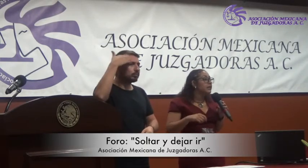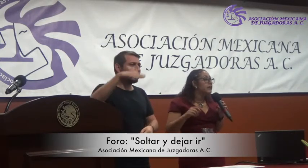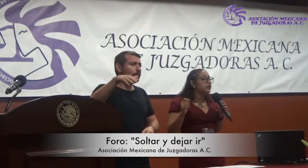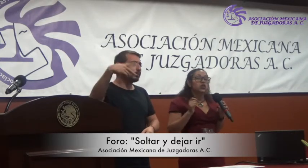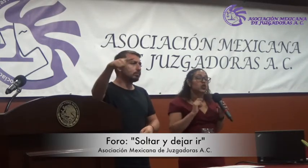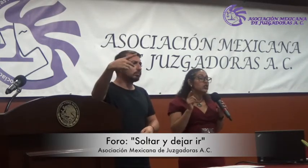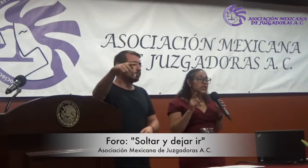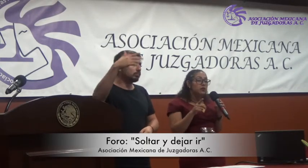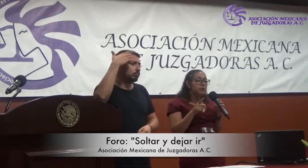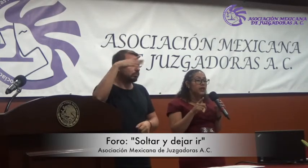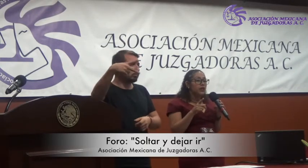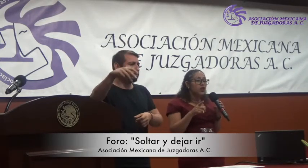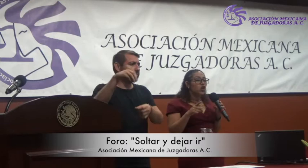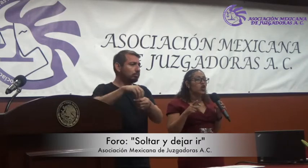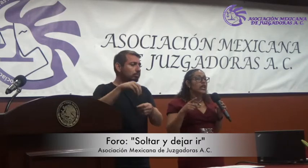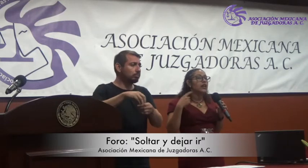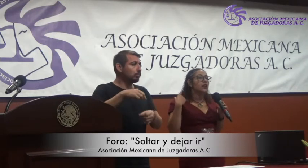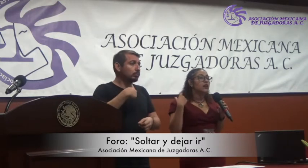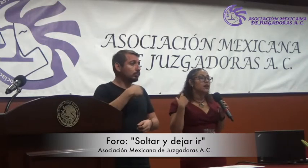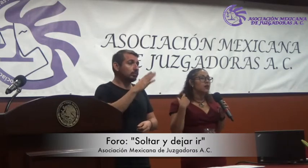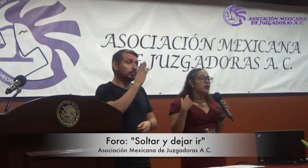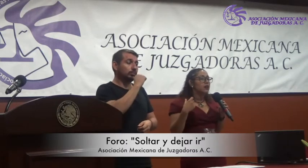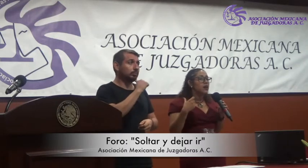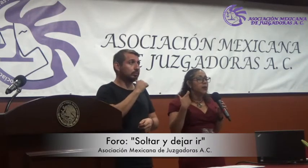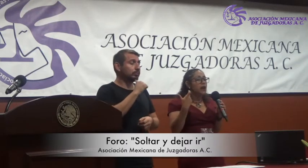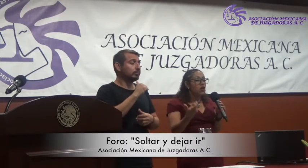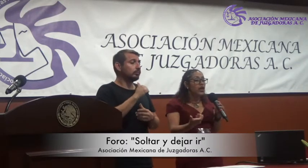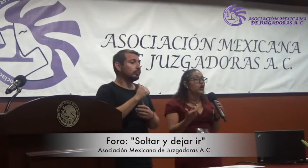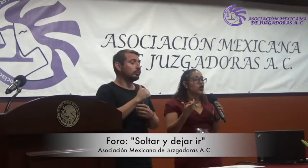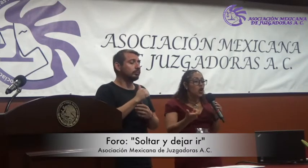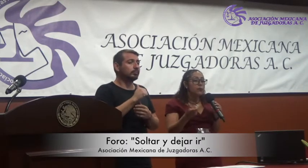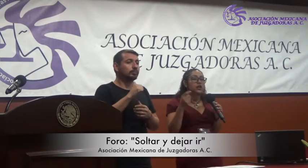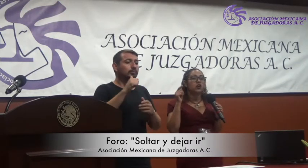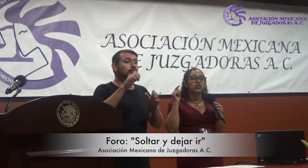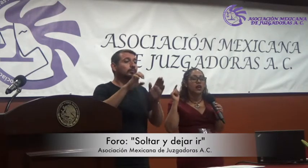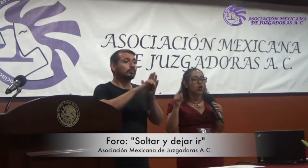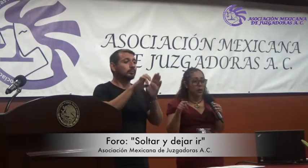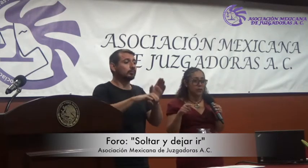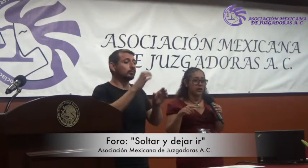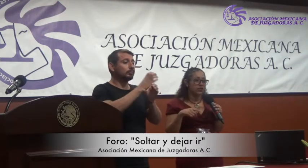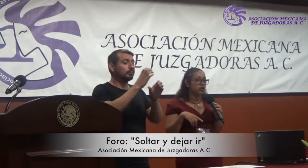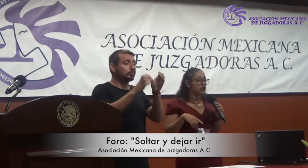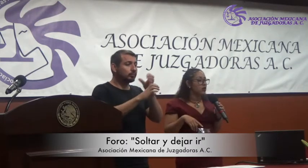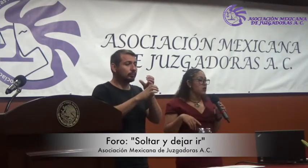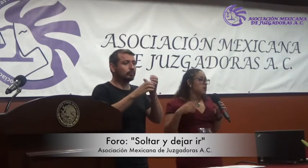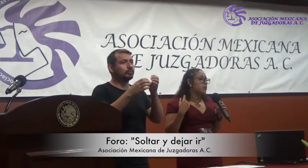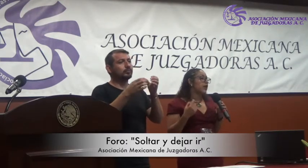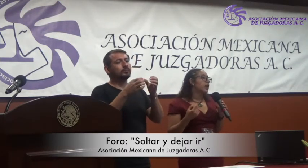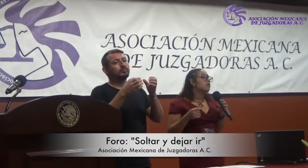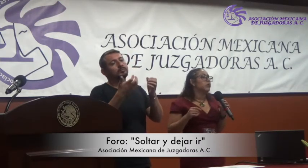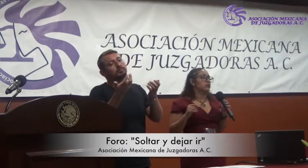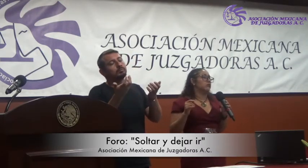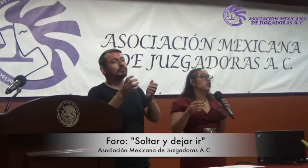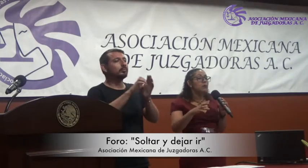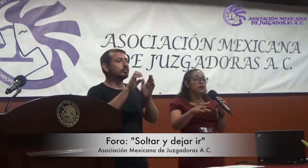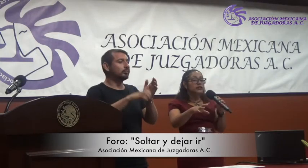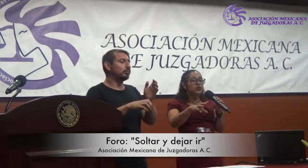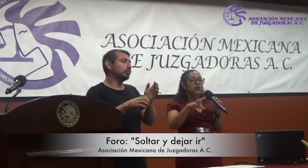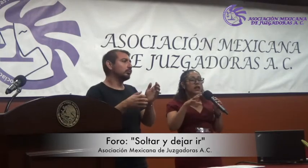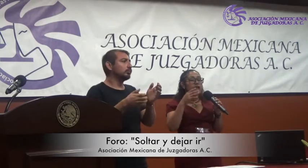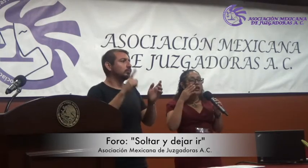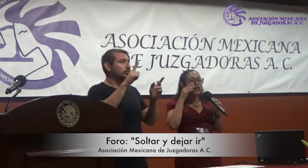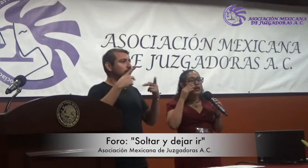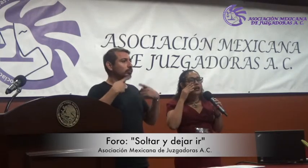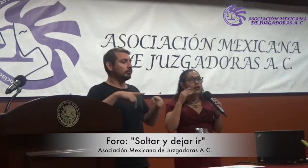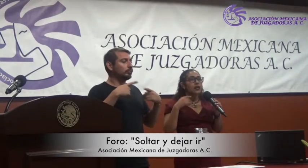Porque tiene que ver no siempre con el valor económico de lo que perdió. Por ejemplo, una